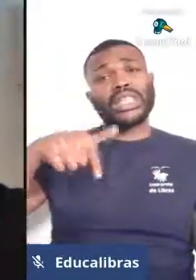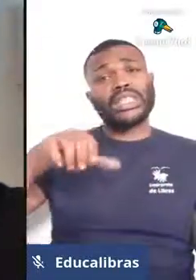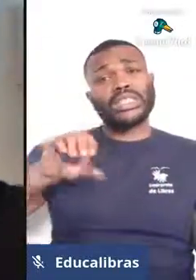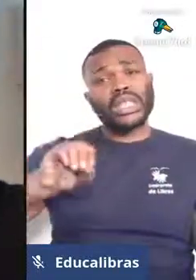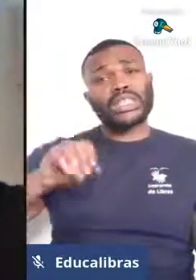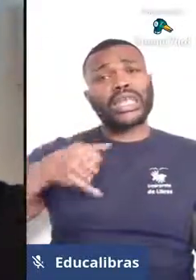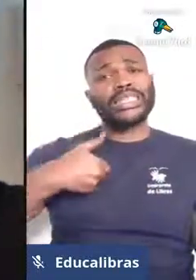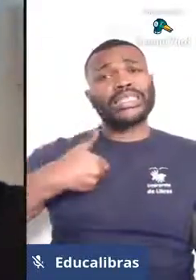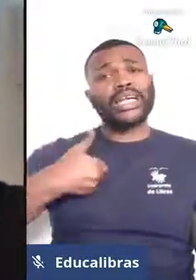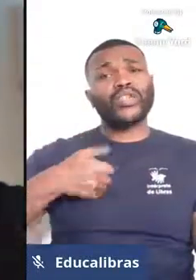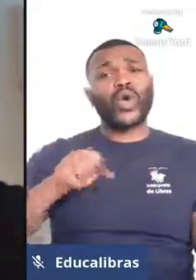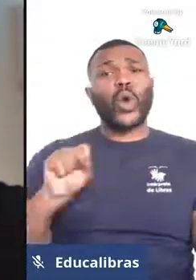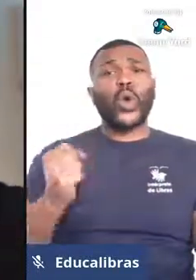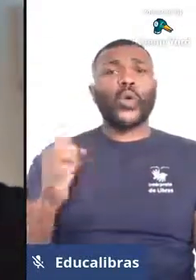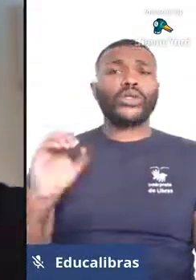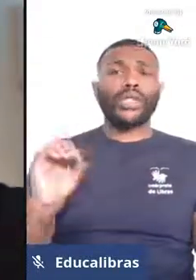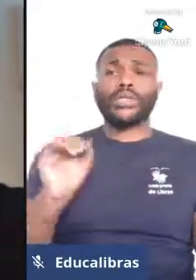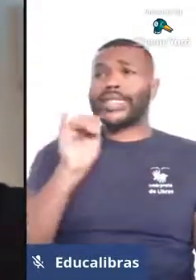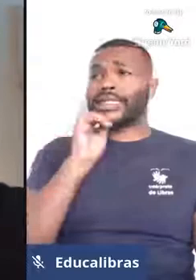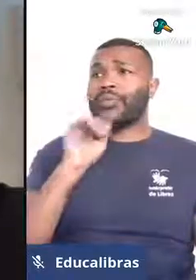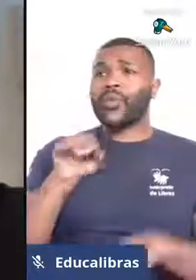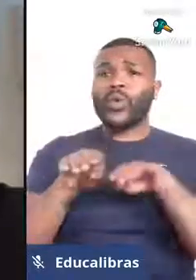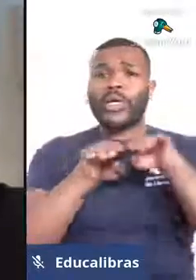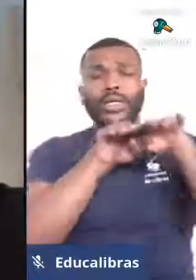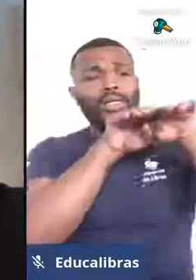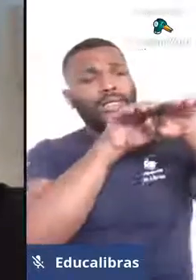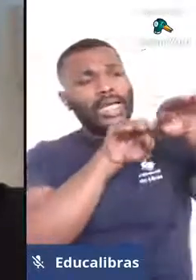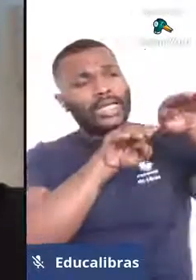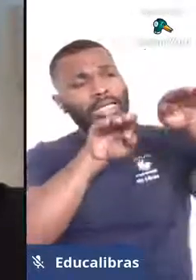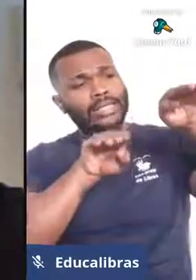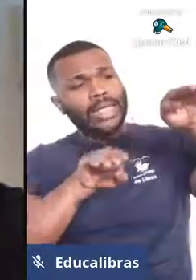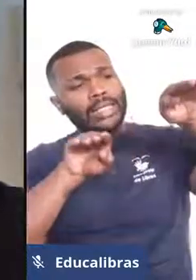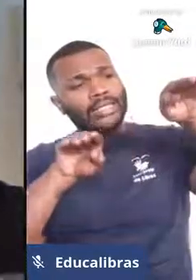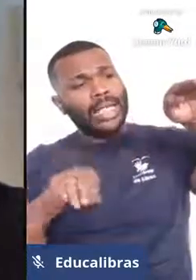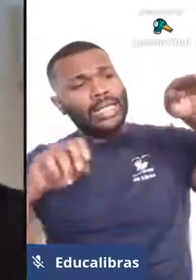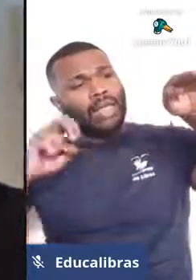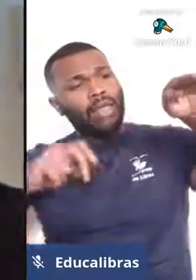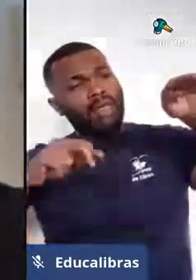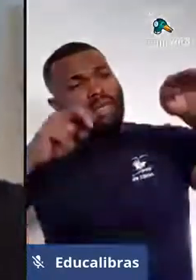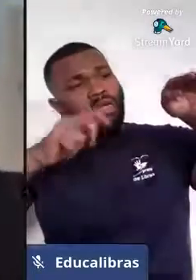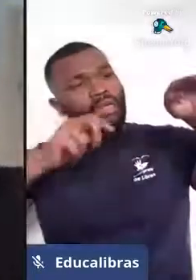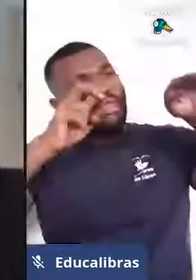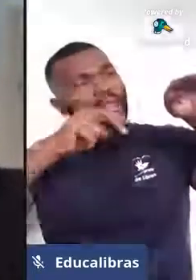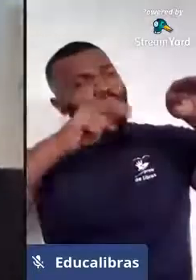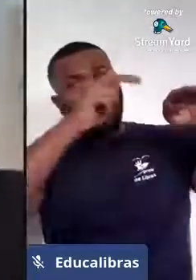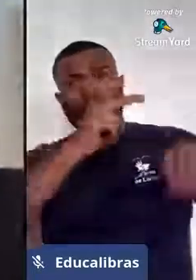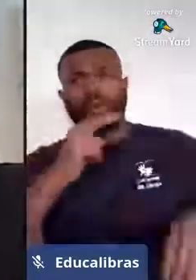subir dezenas de degraus. Então, para você